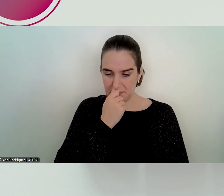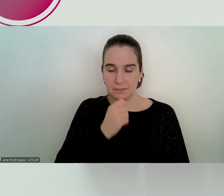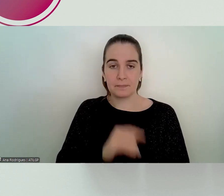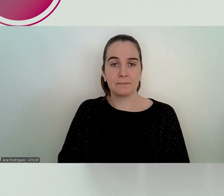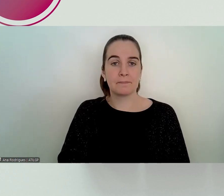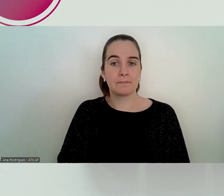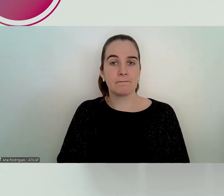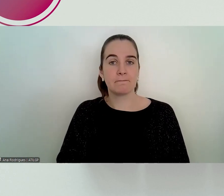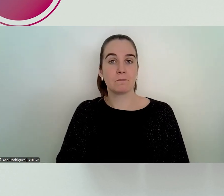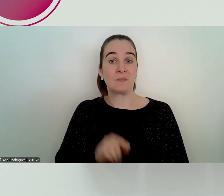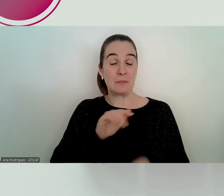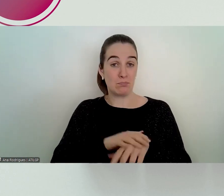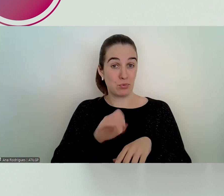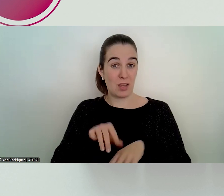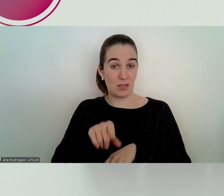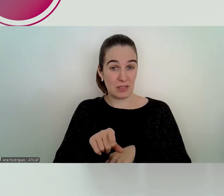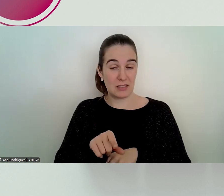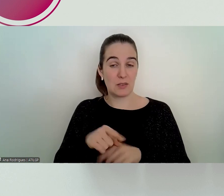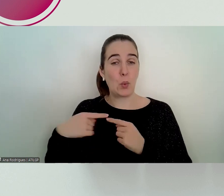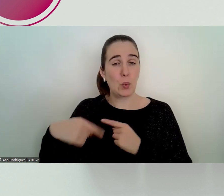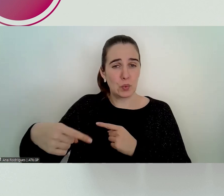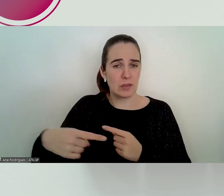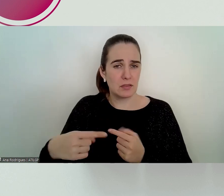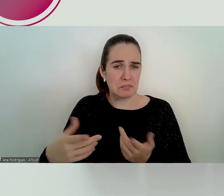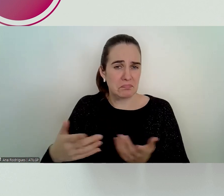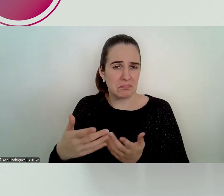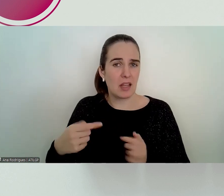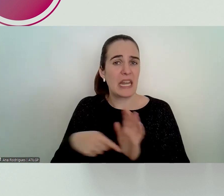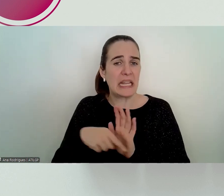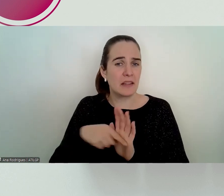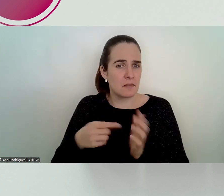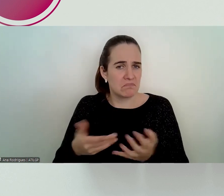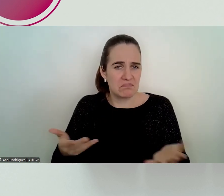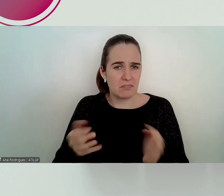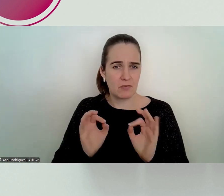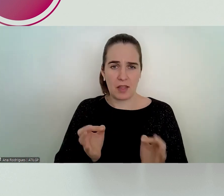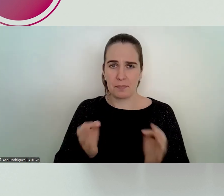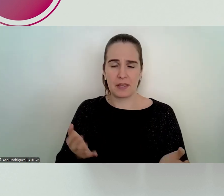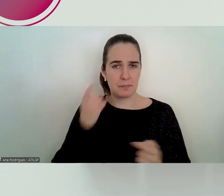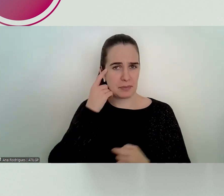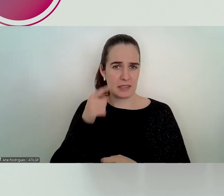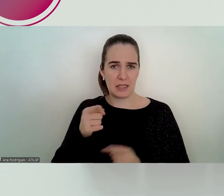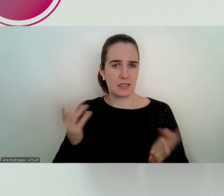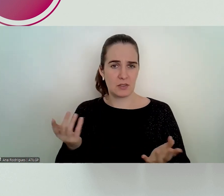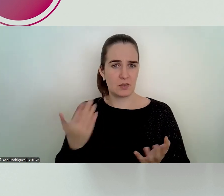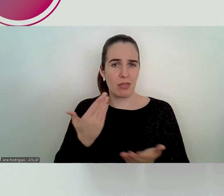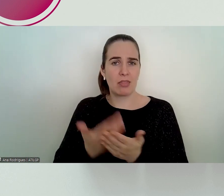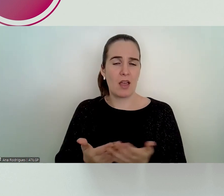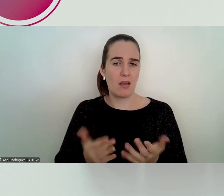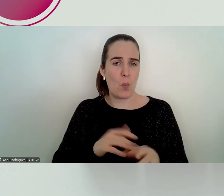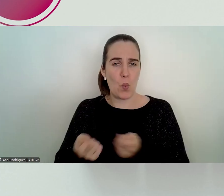daí não resultam consequências que sejam negativas ou não devem resultar consequências negativas para as